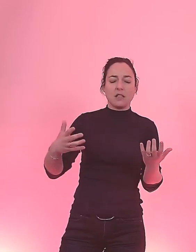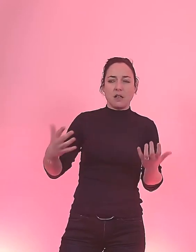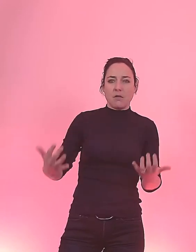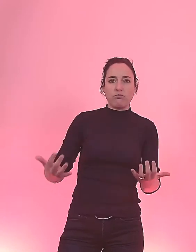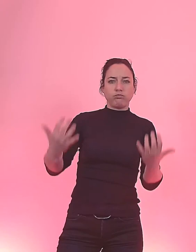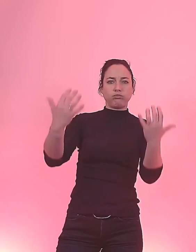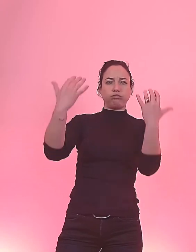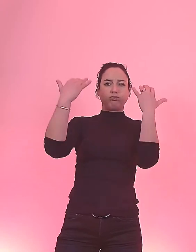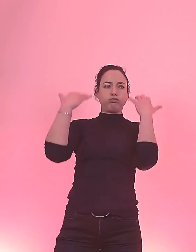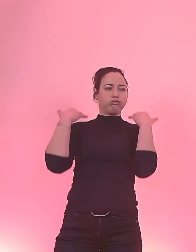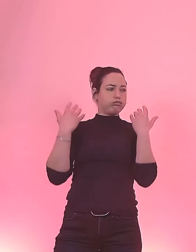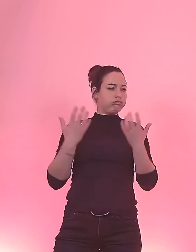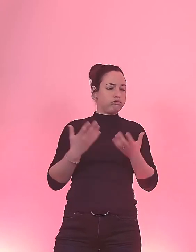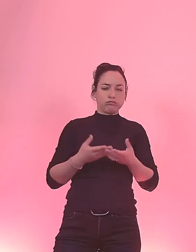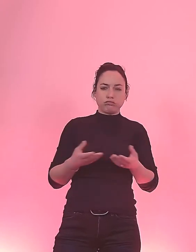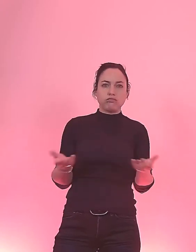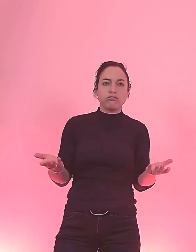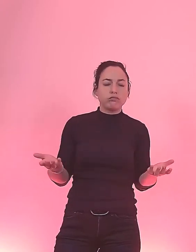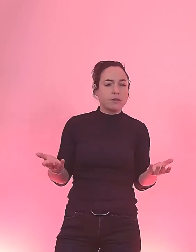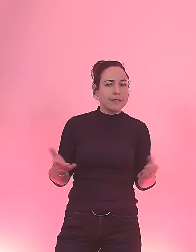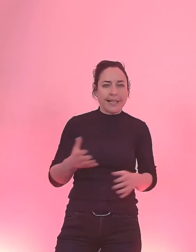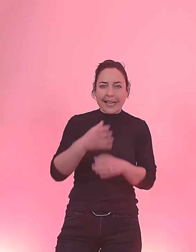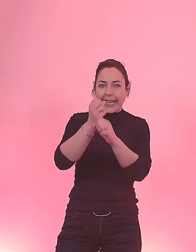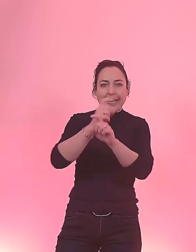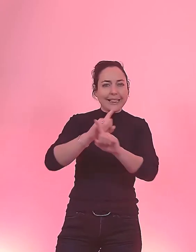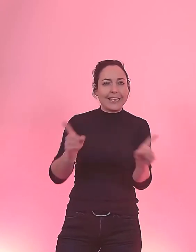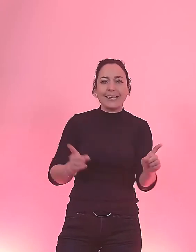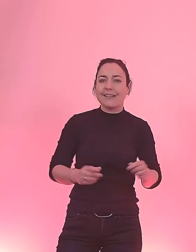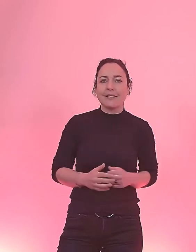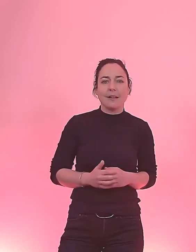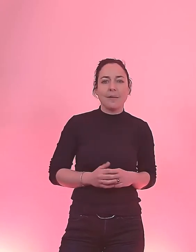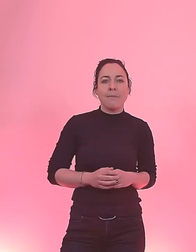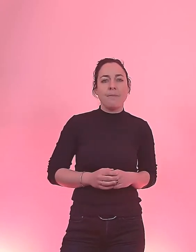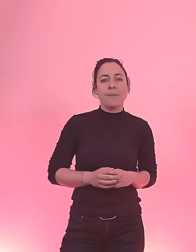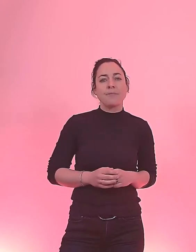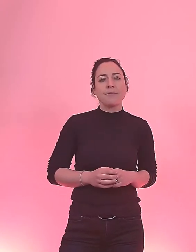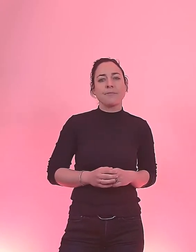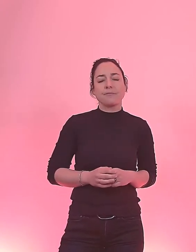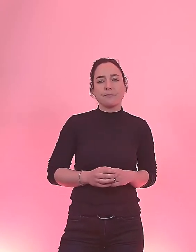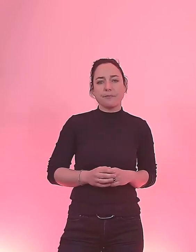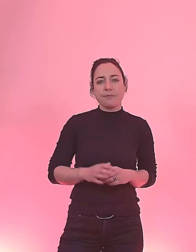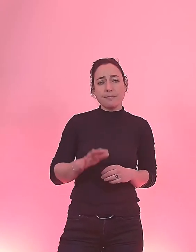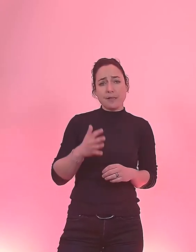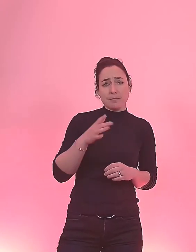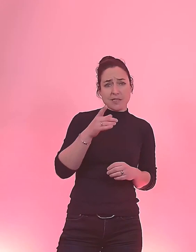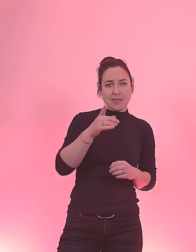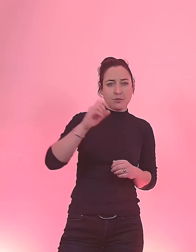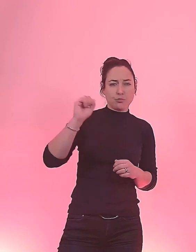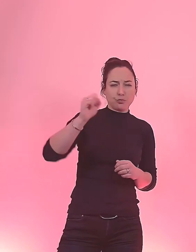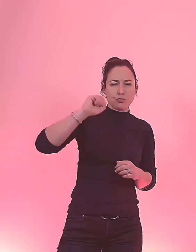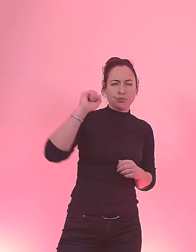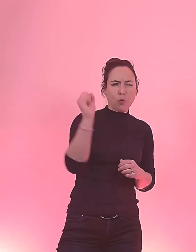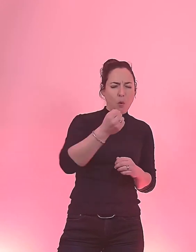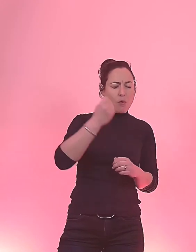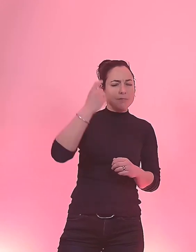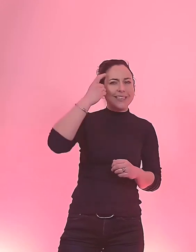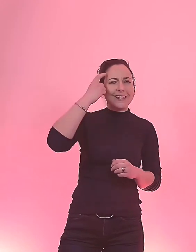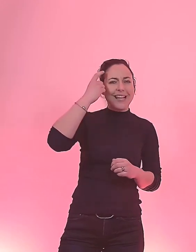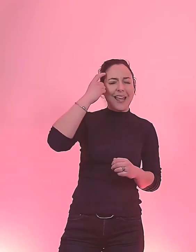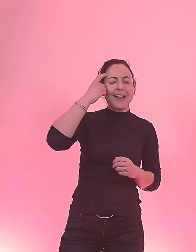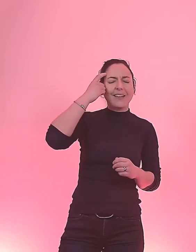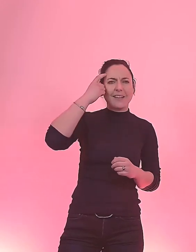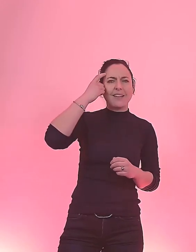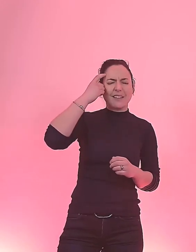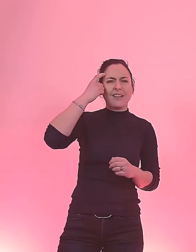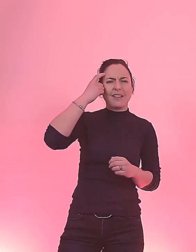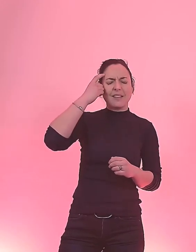wat je haalt je redt het niet en misschien is het voor jou wel de storm in je denken dat je dat je dat